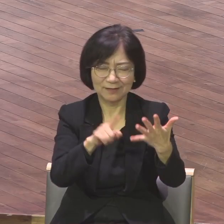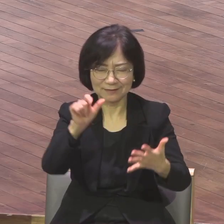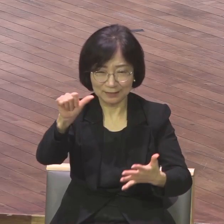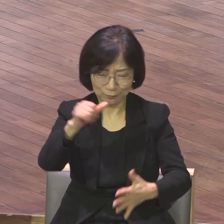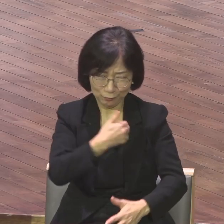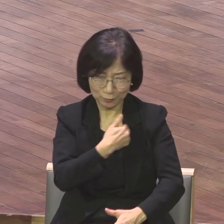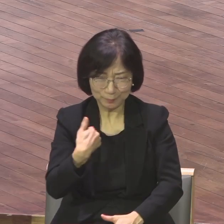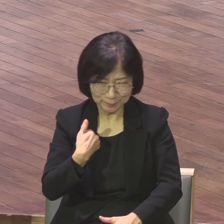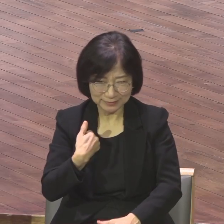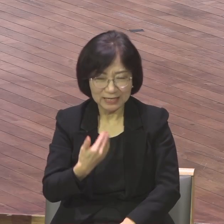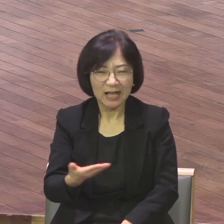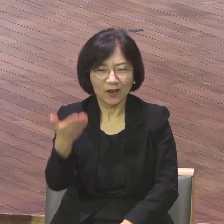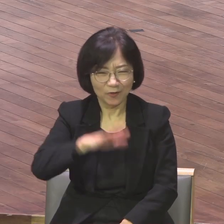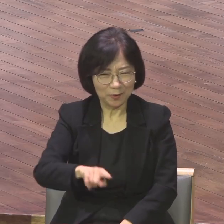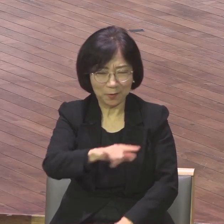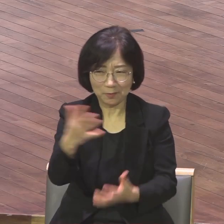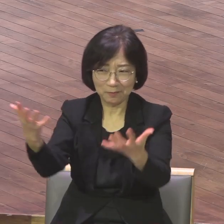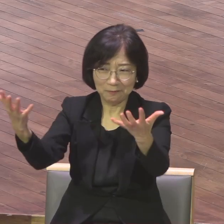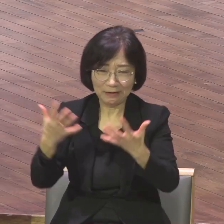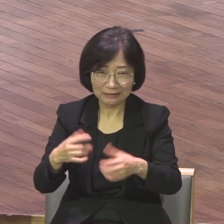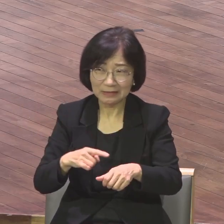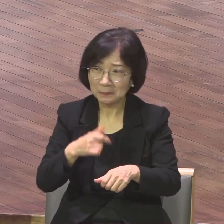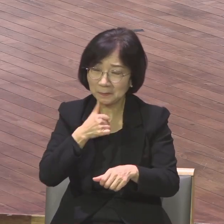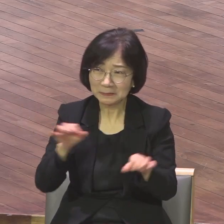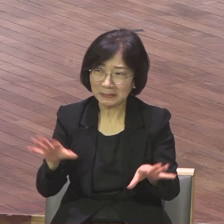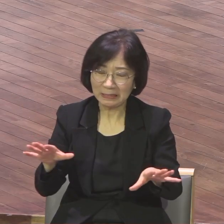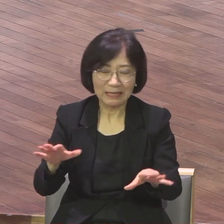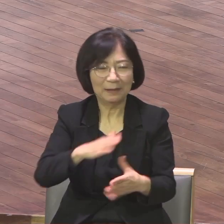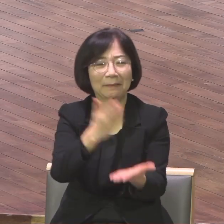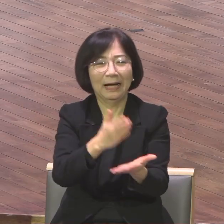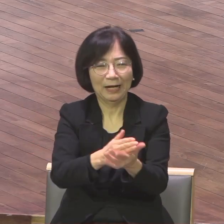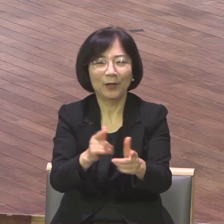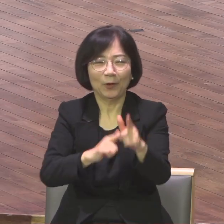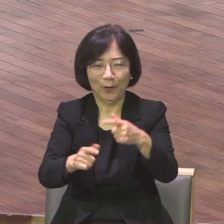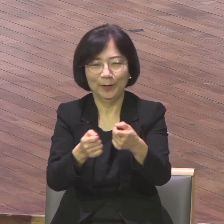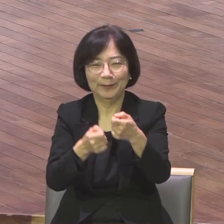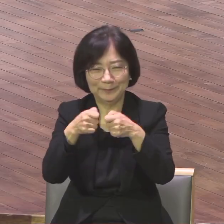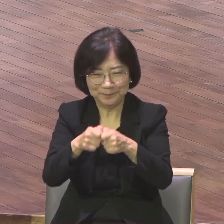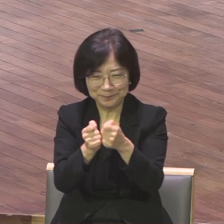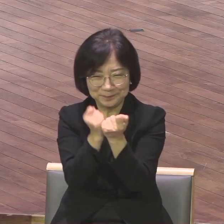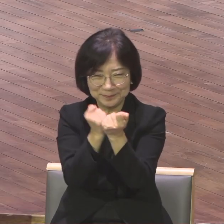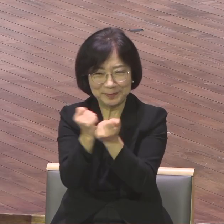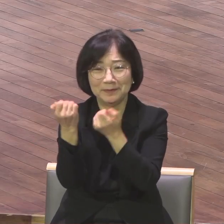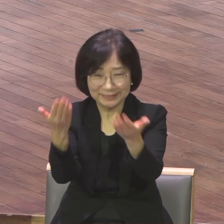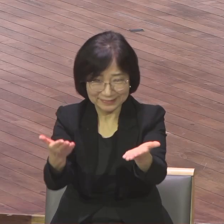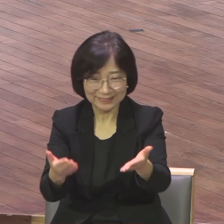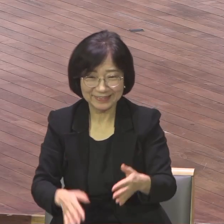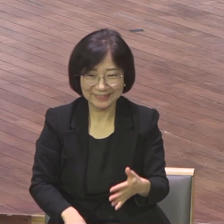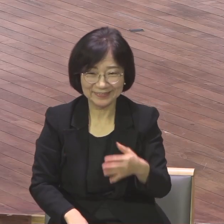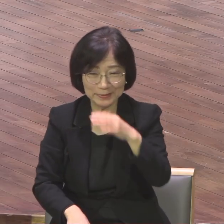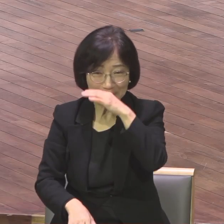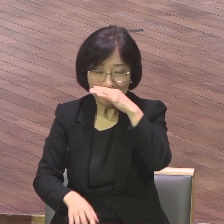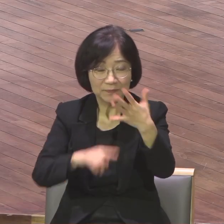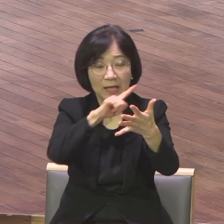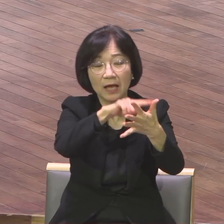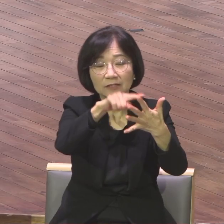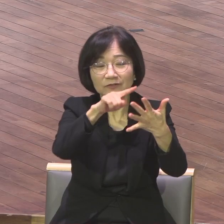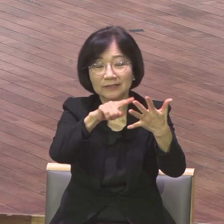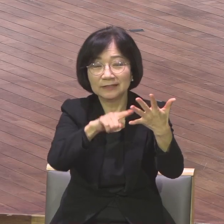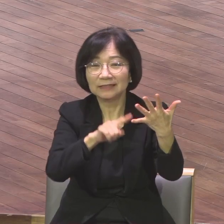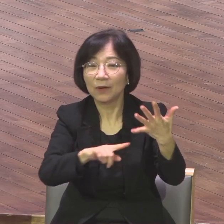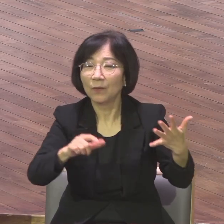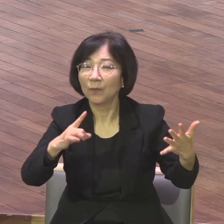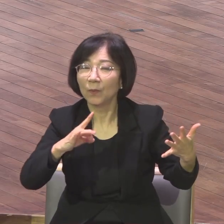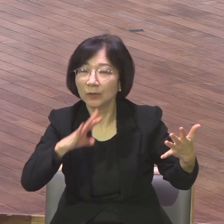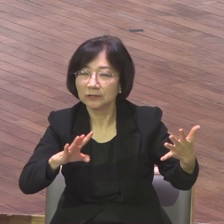그런데 이왕 온 김에 이렇게요, 5가지 오직 이게 정말 중요합니다.